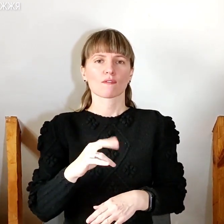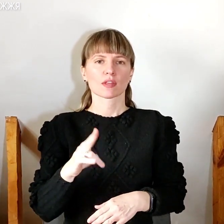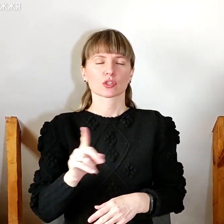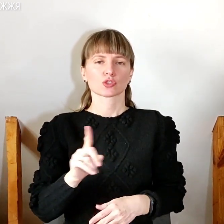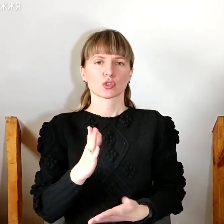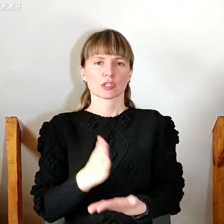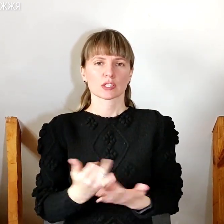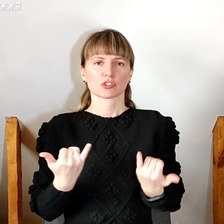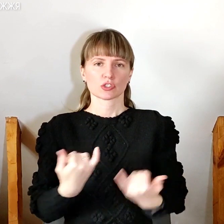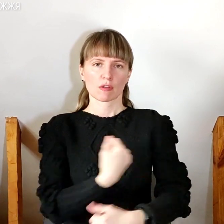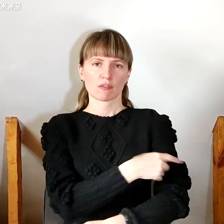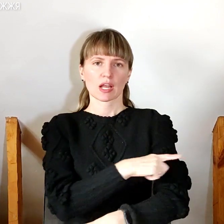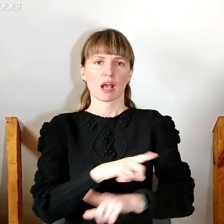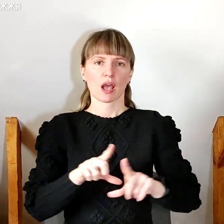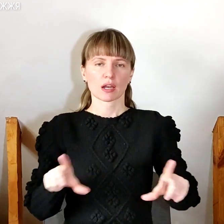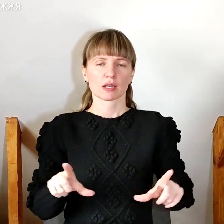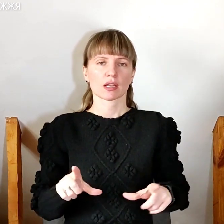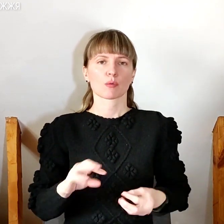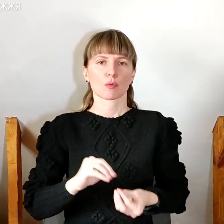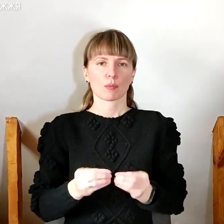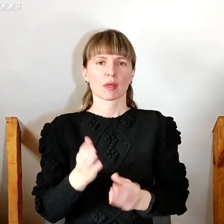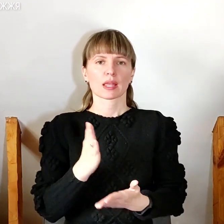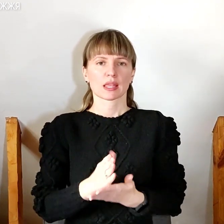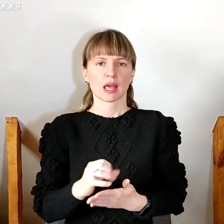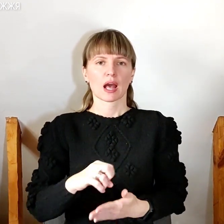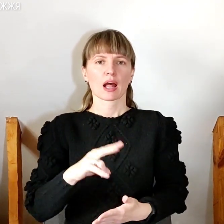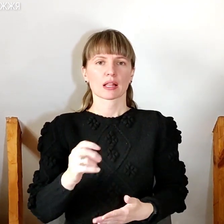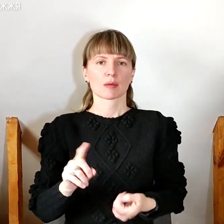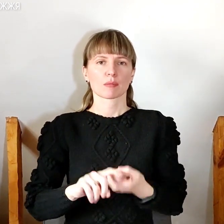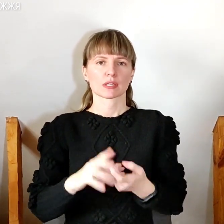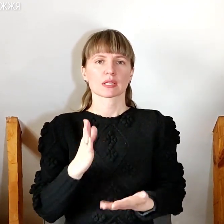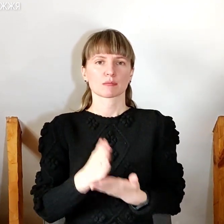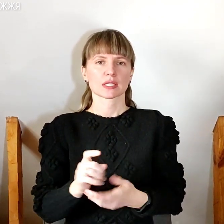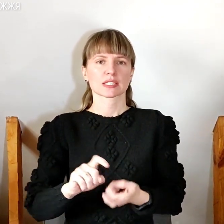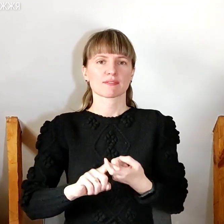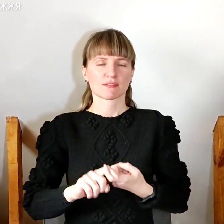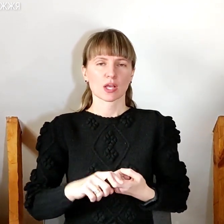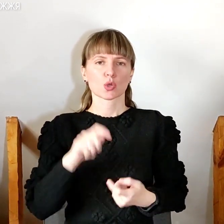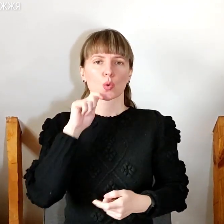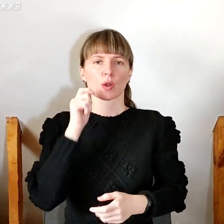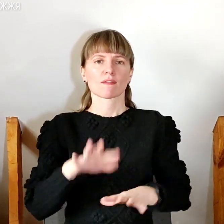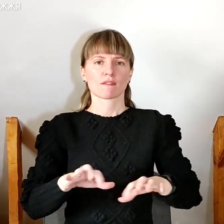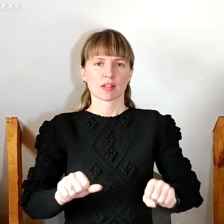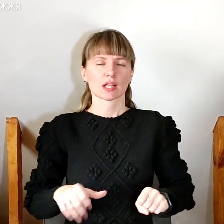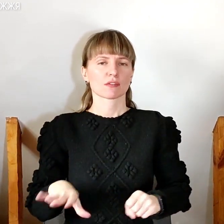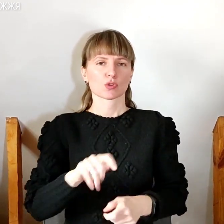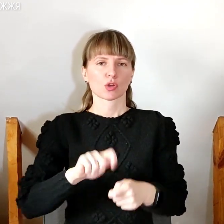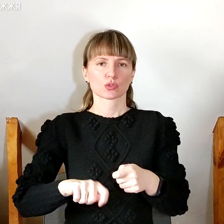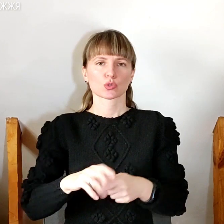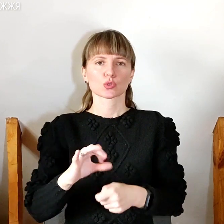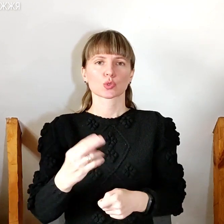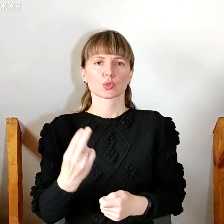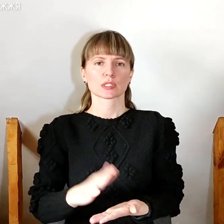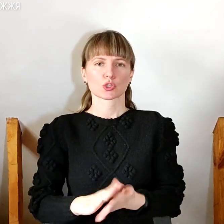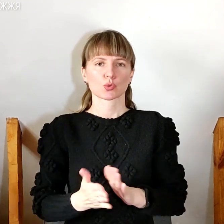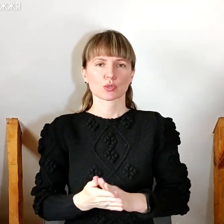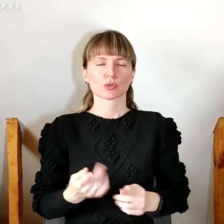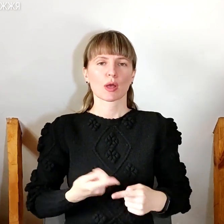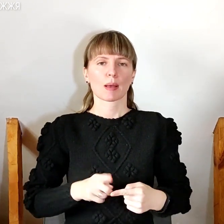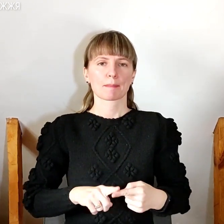є, але Бердянськ на зв'язку. Українська влада контролює всю соціальну ситуацію. Про це у безпосередньо заявляє керівник Запорізької